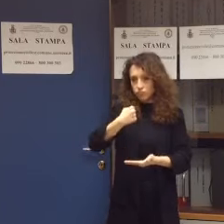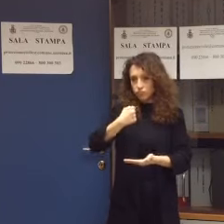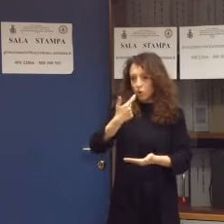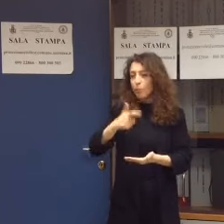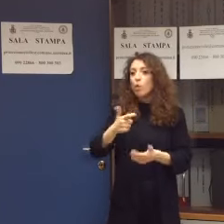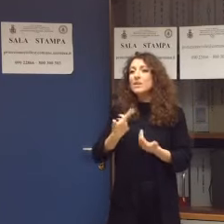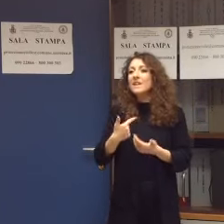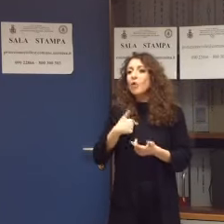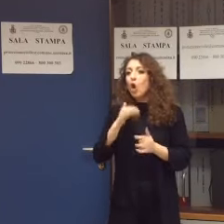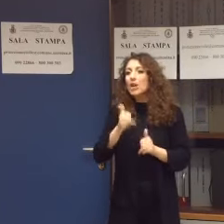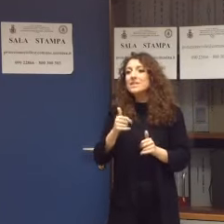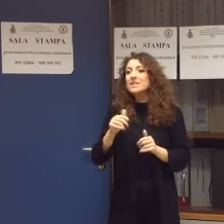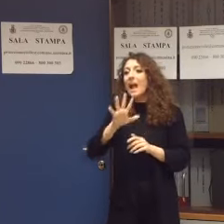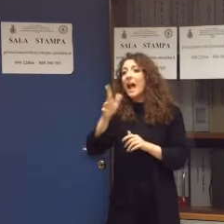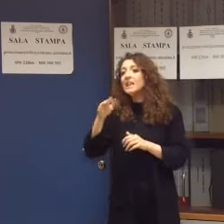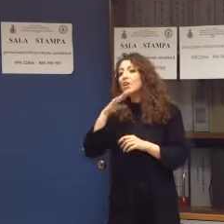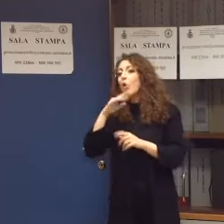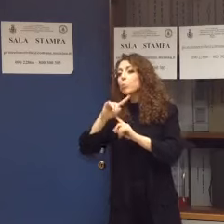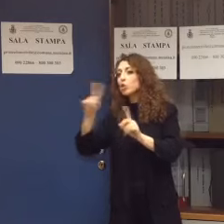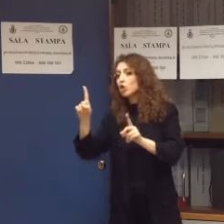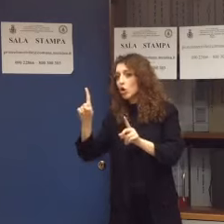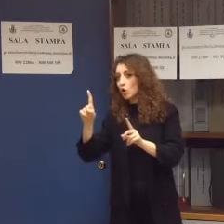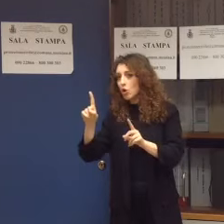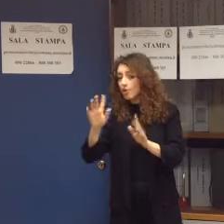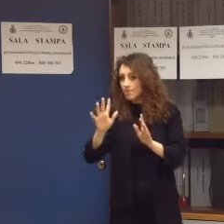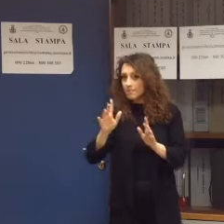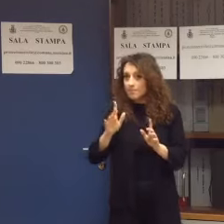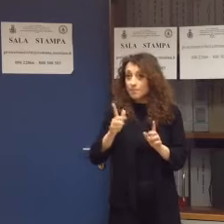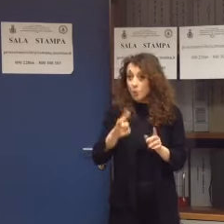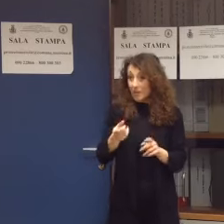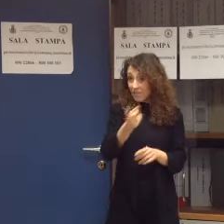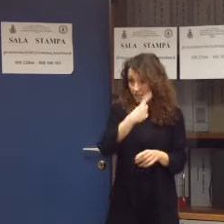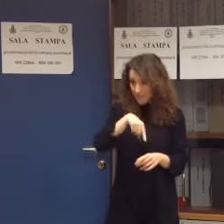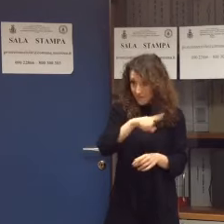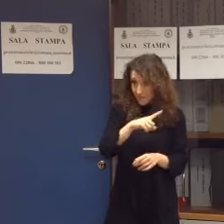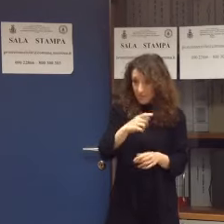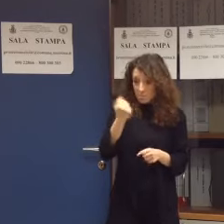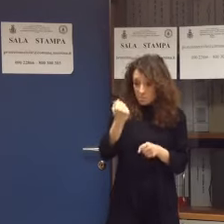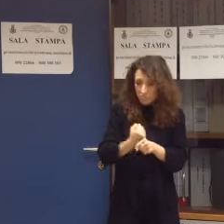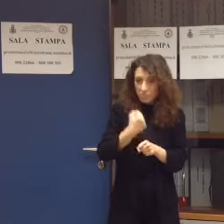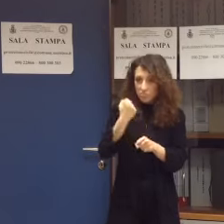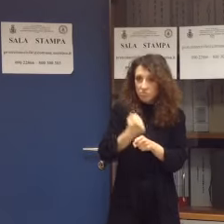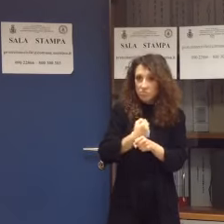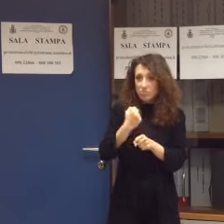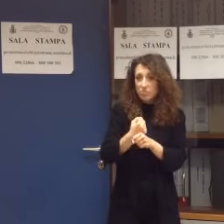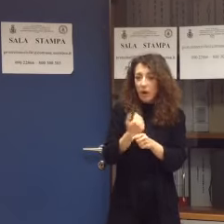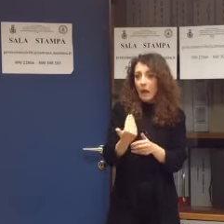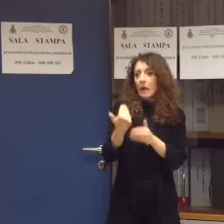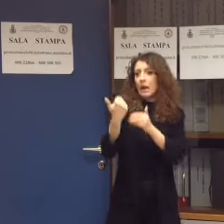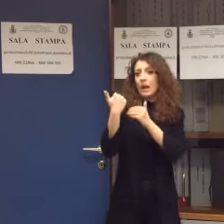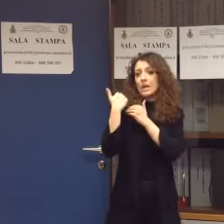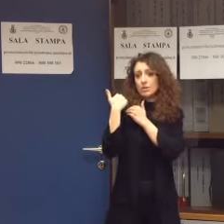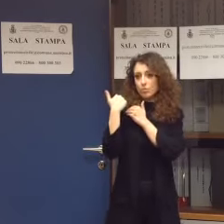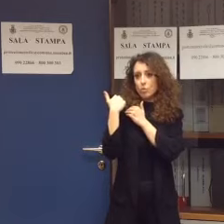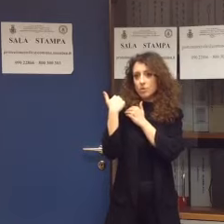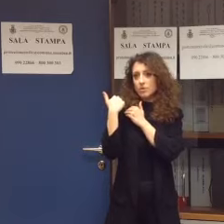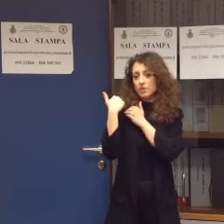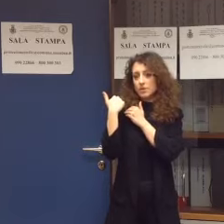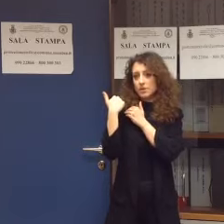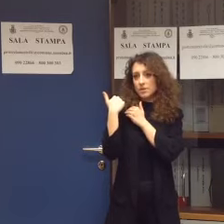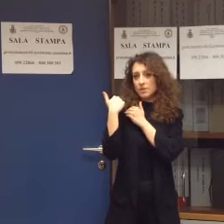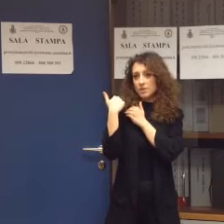e quindi ci siamo potuti prendere la responsabilità di far fronte